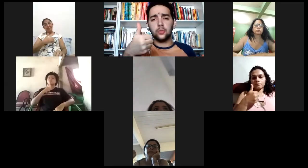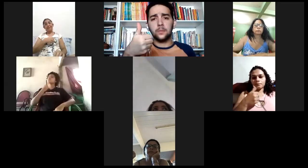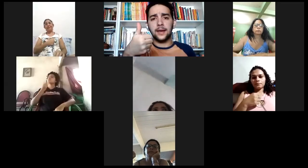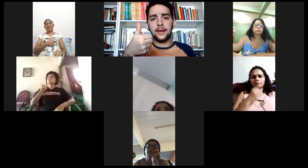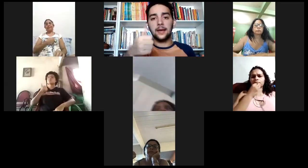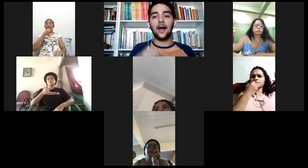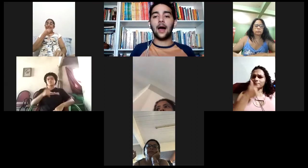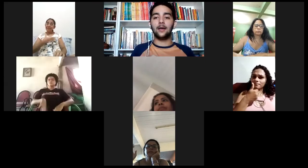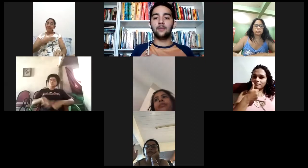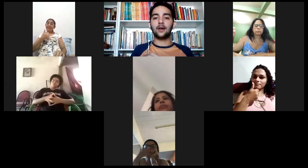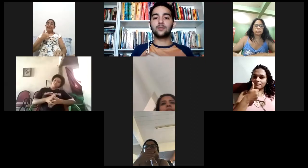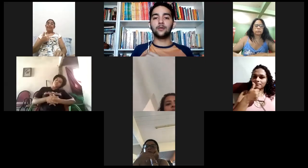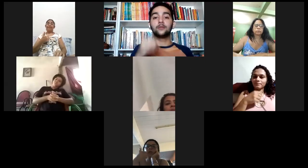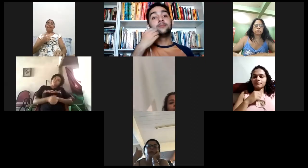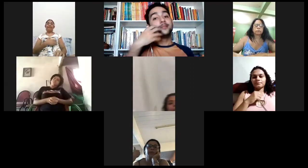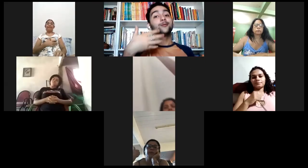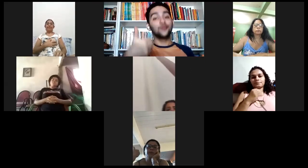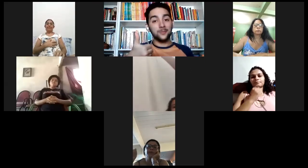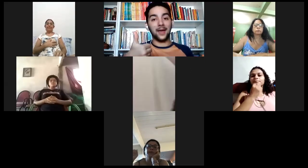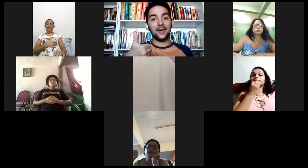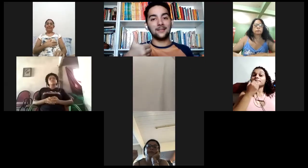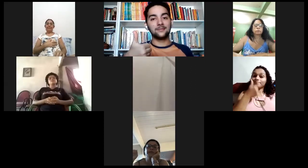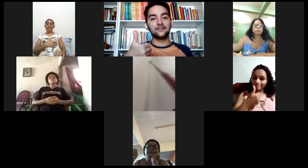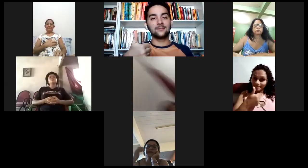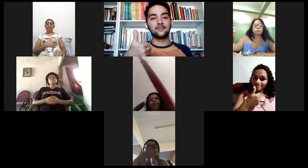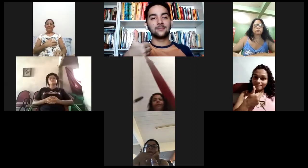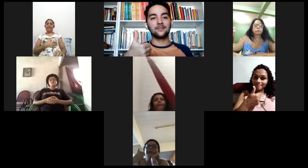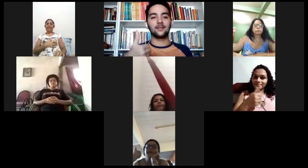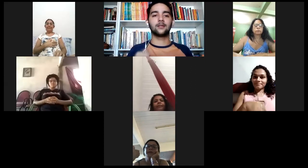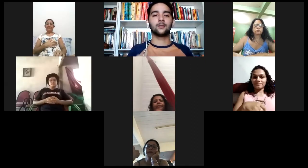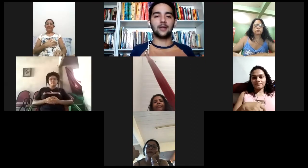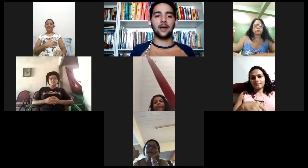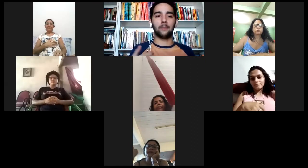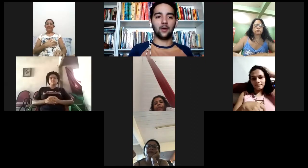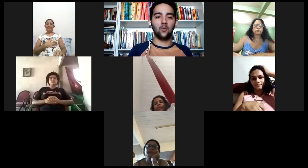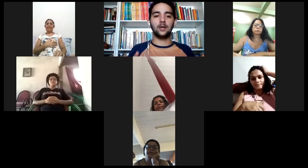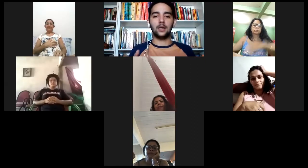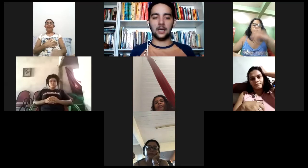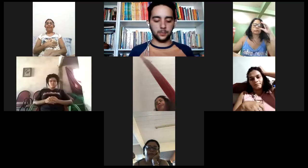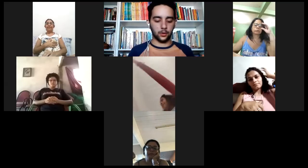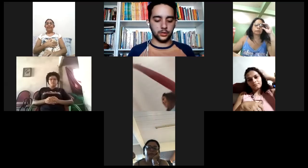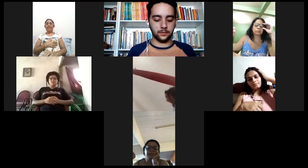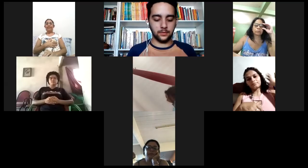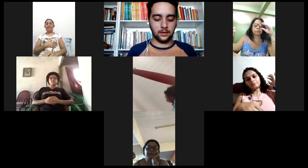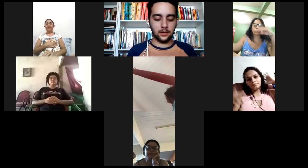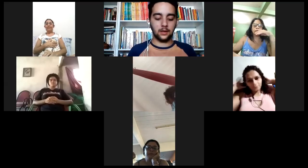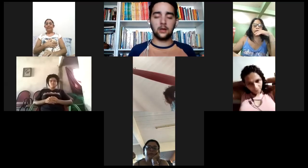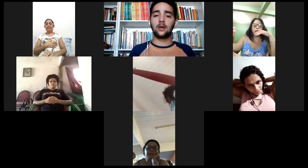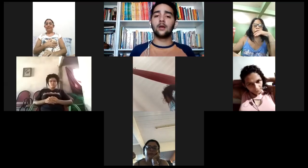Tudo bem? Aí B responde, tudo bem. Assim, é pergunta e resposta.